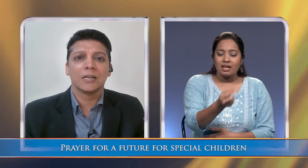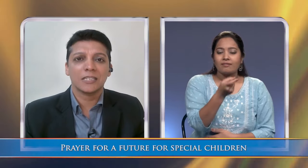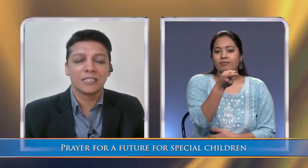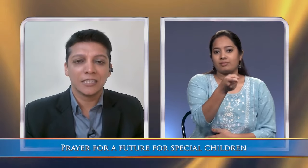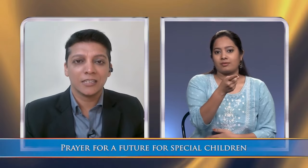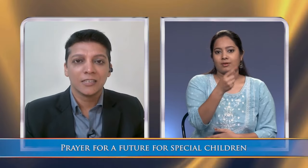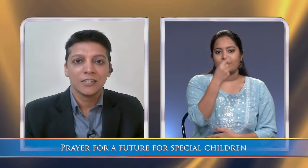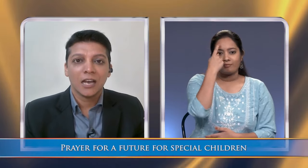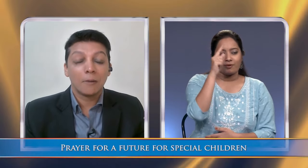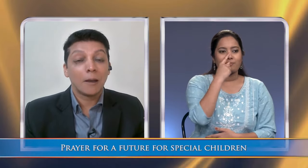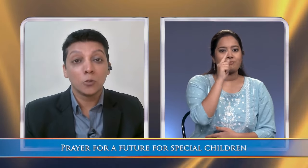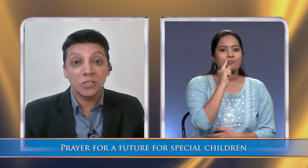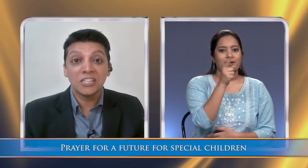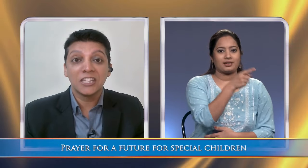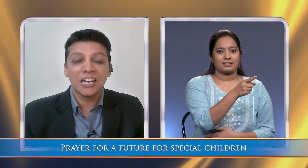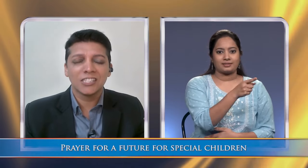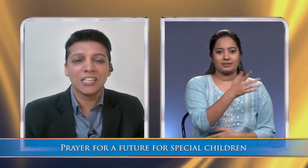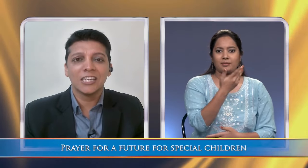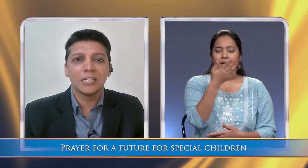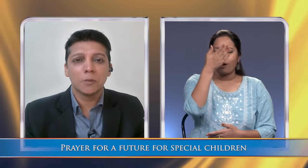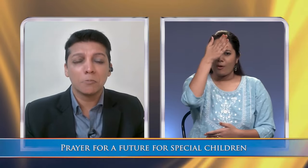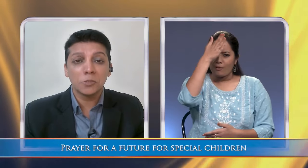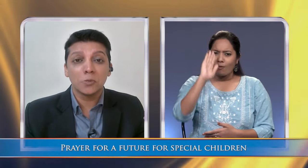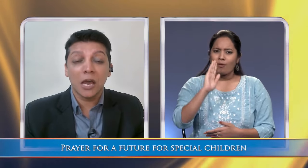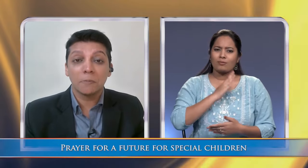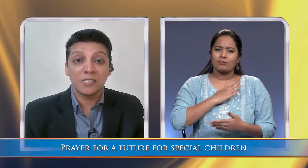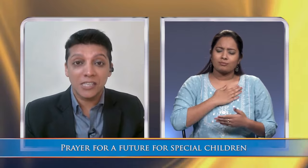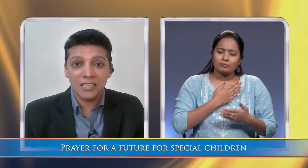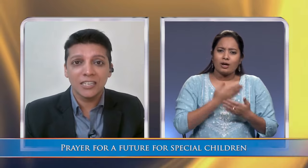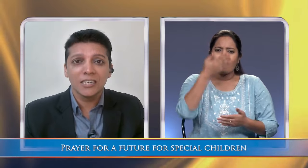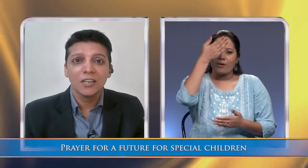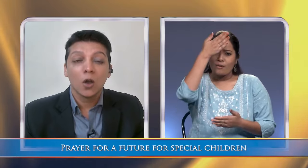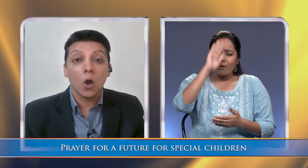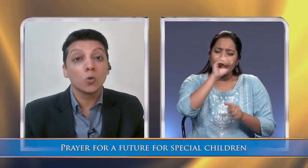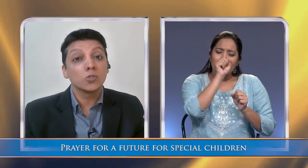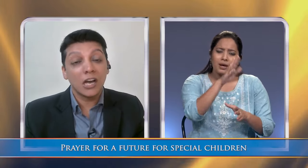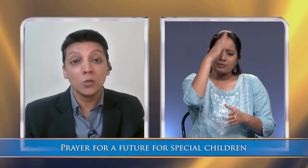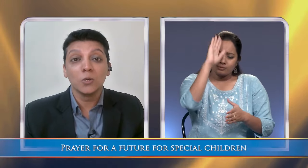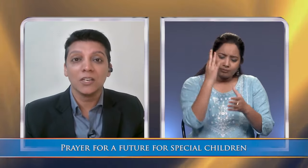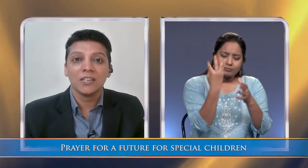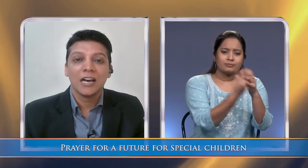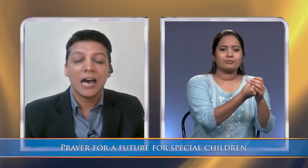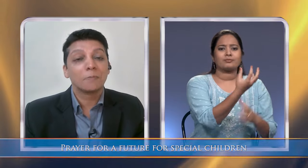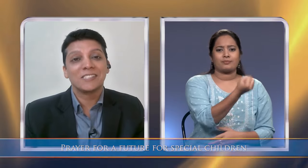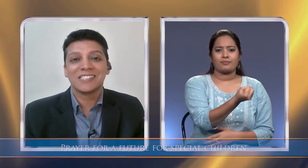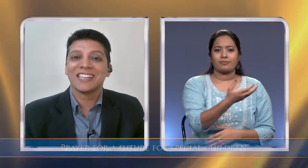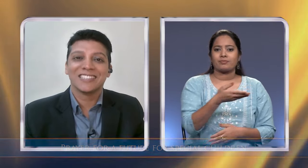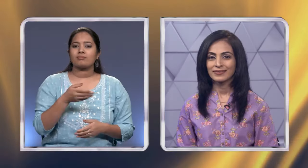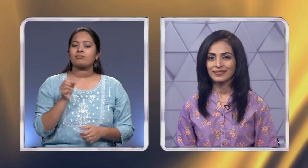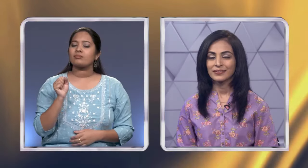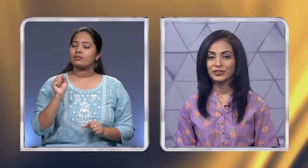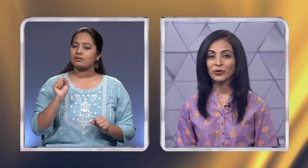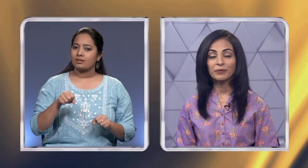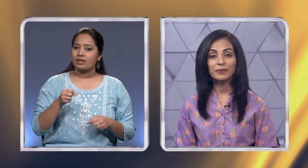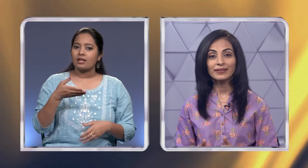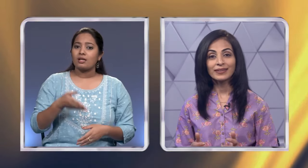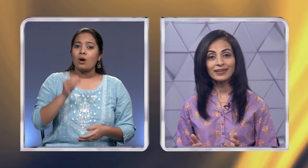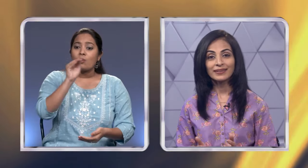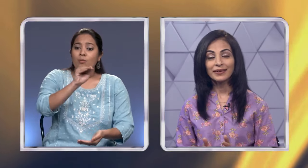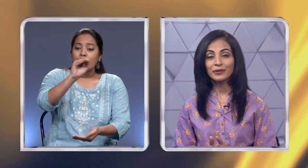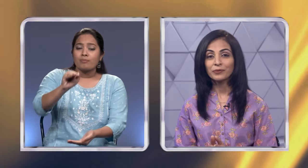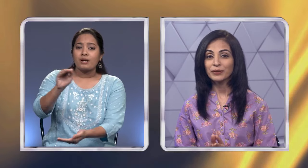का सामना करते हैं। हम आपको यकीन दिलाना चाहते हैं कि परमेश्वर आपके साथ है और उसका अनुग्रह आपके साथ है जी। और